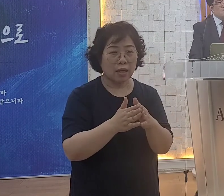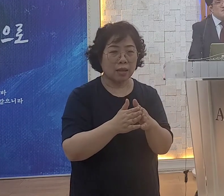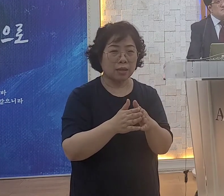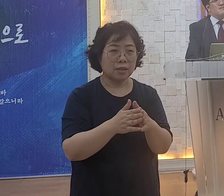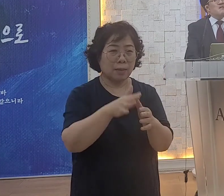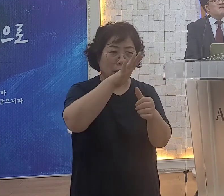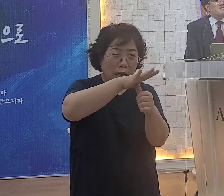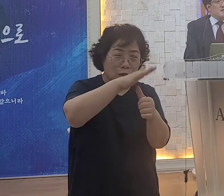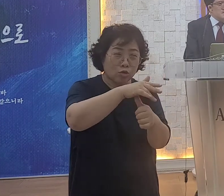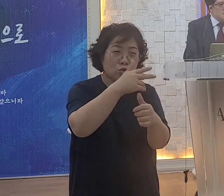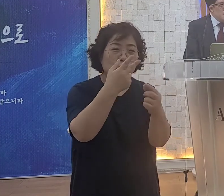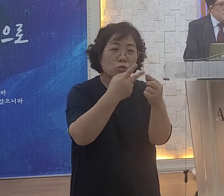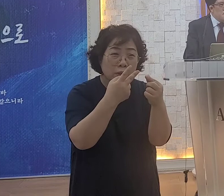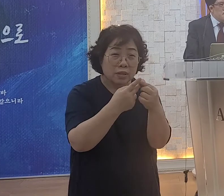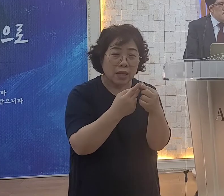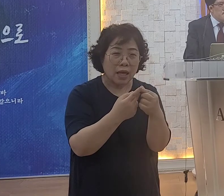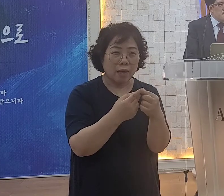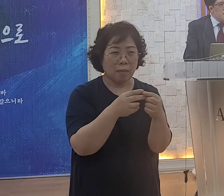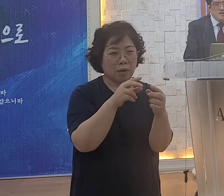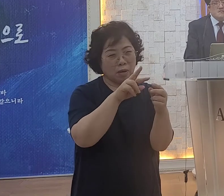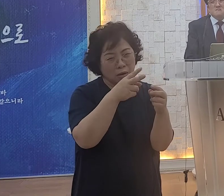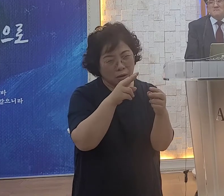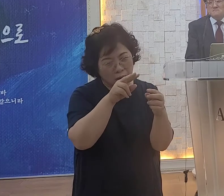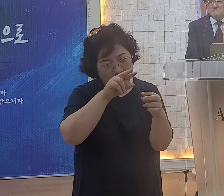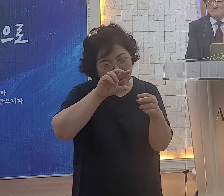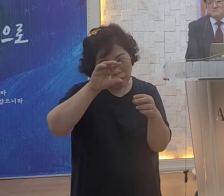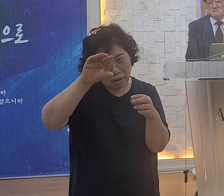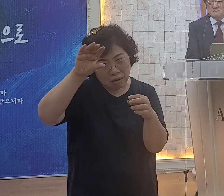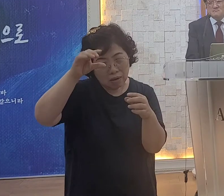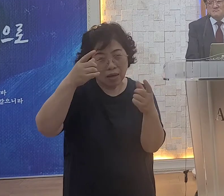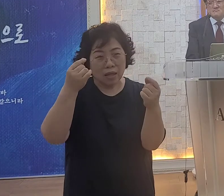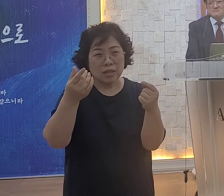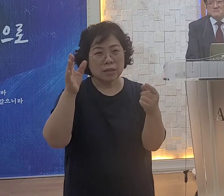번째 쭉 단계가 있는 것 같은데 아니에요.